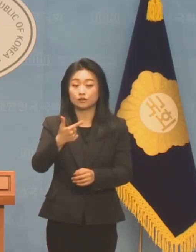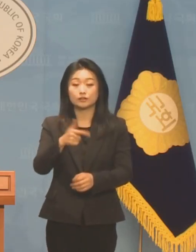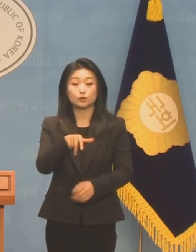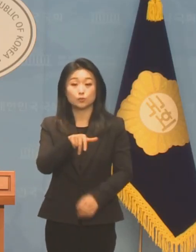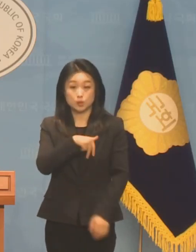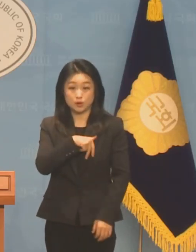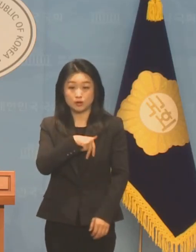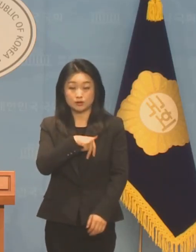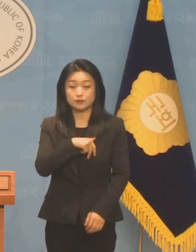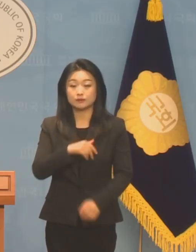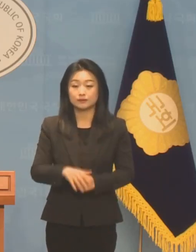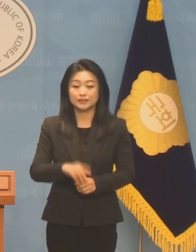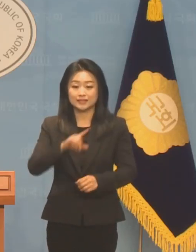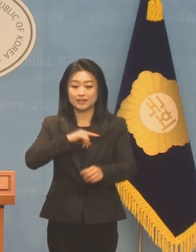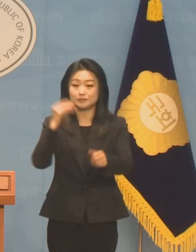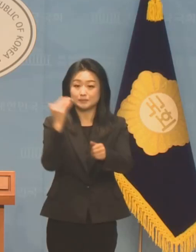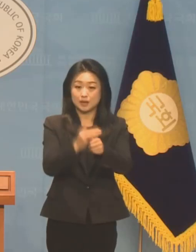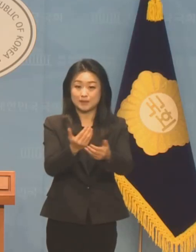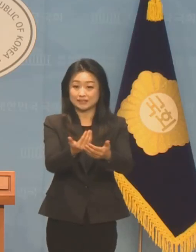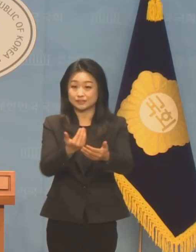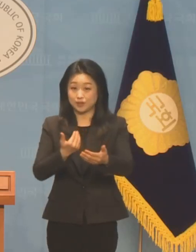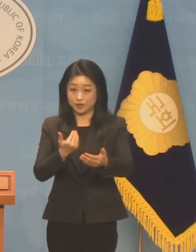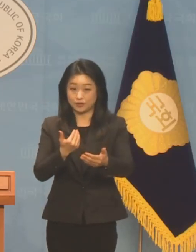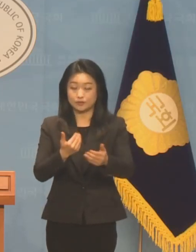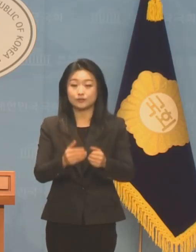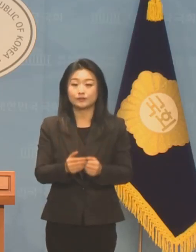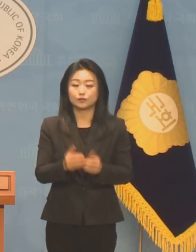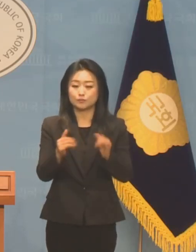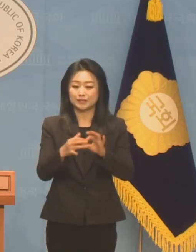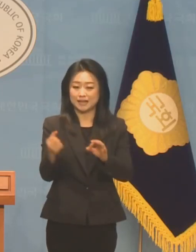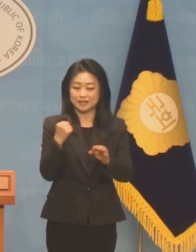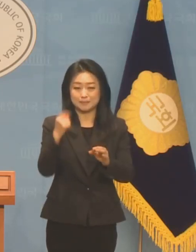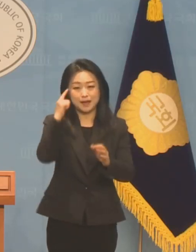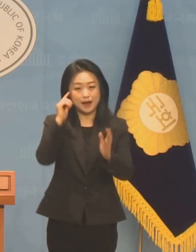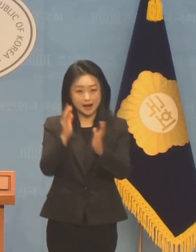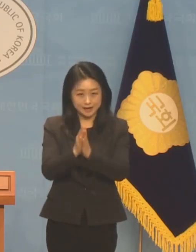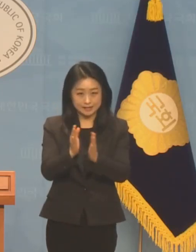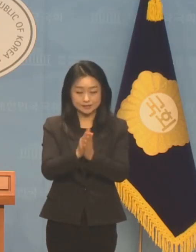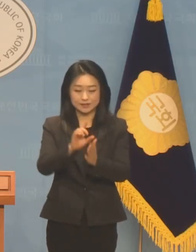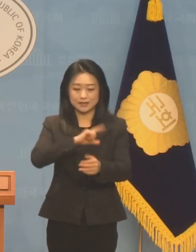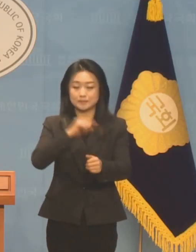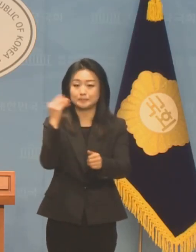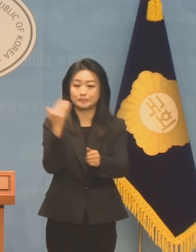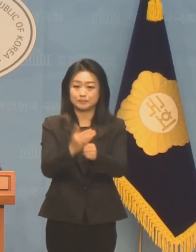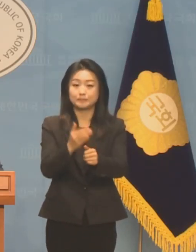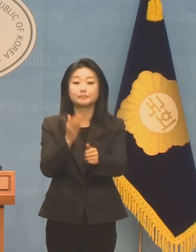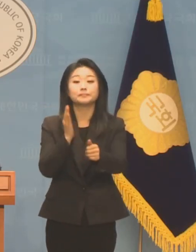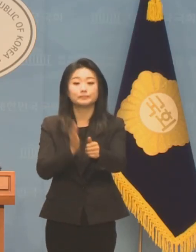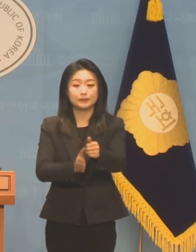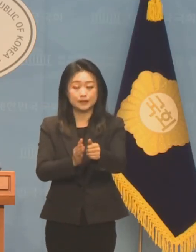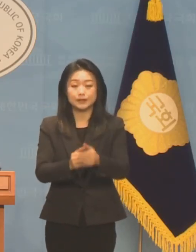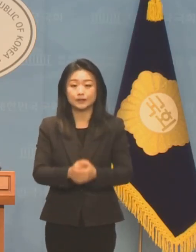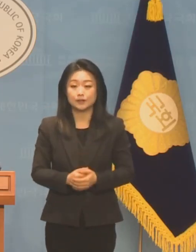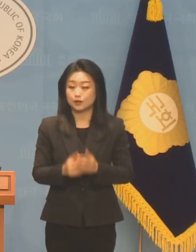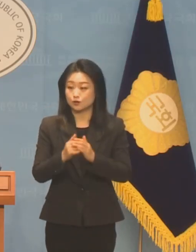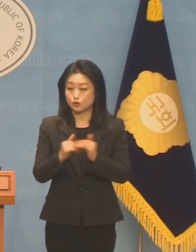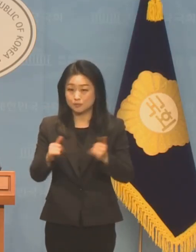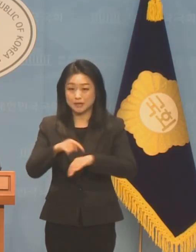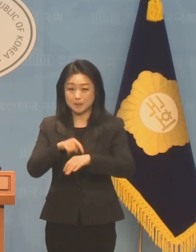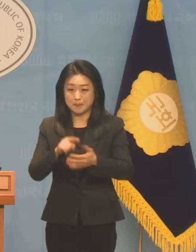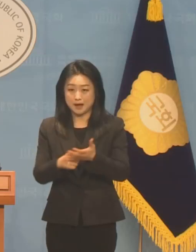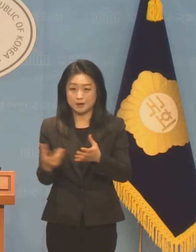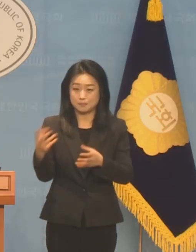국회가 제명하기 전에 당 차원에서 제명해야 합니다. 그것이 민의를 반영하는